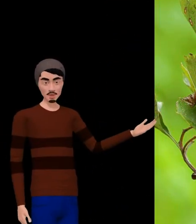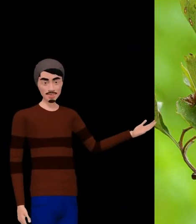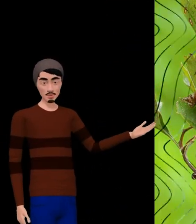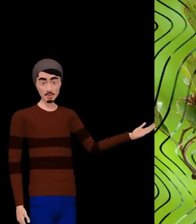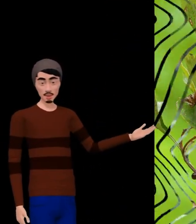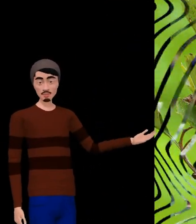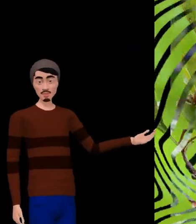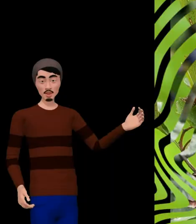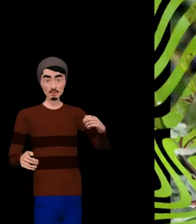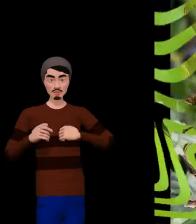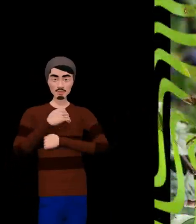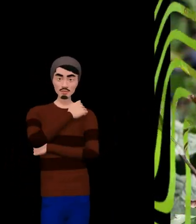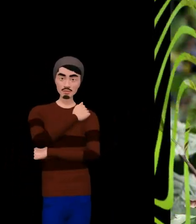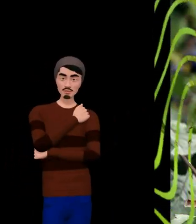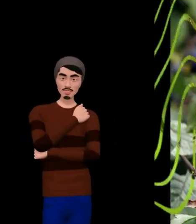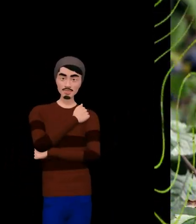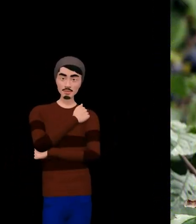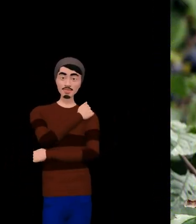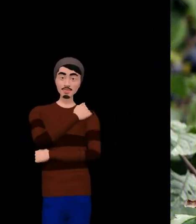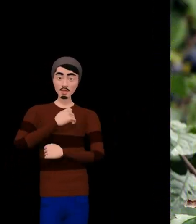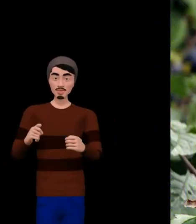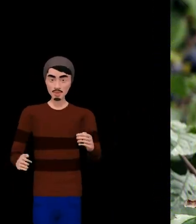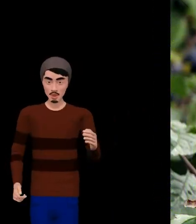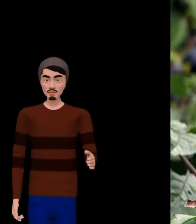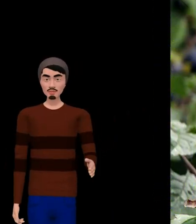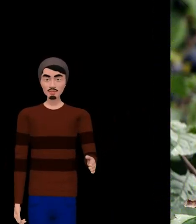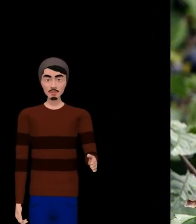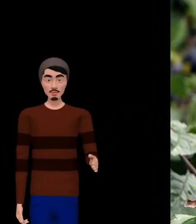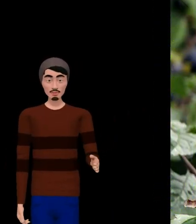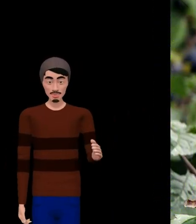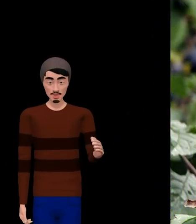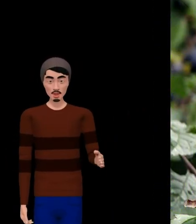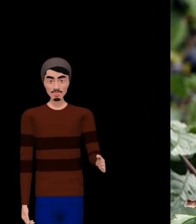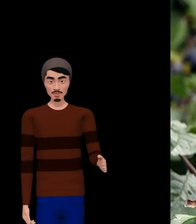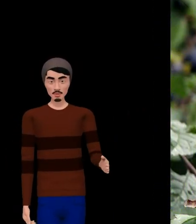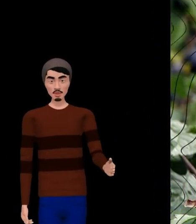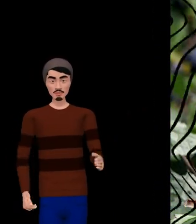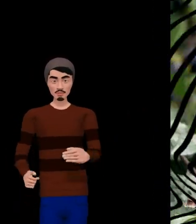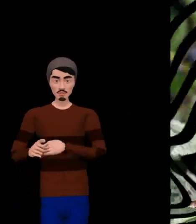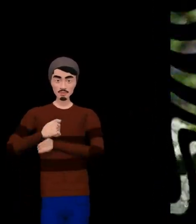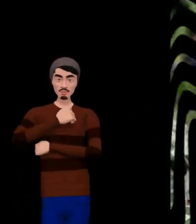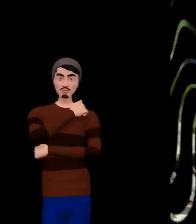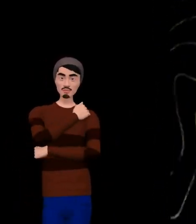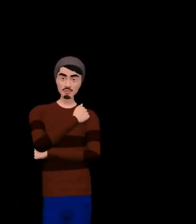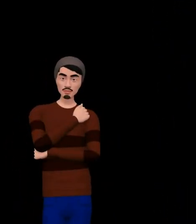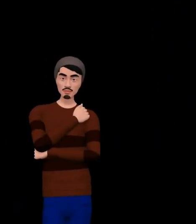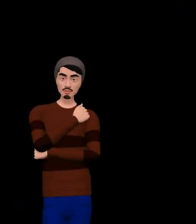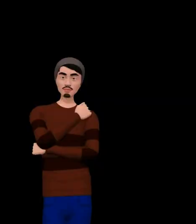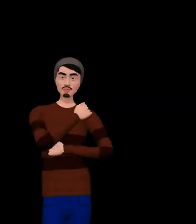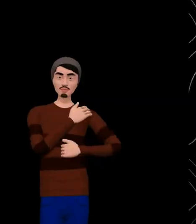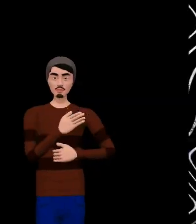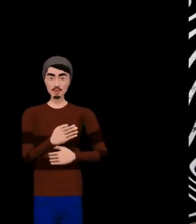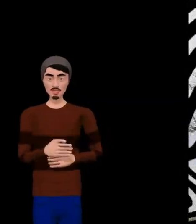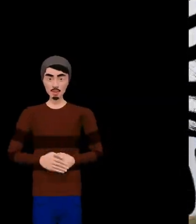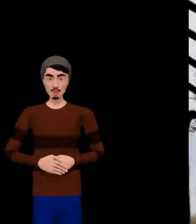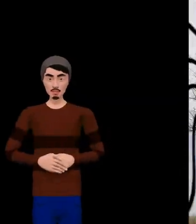carne e si nutriva ad esempio di bacche e non solo,